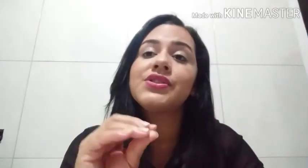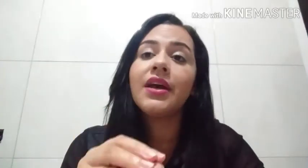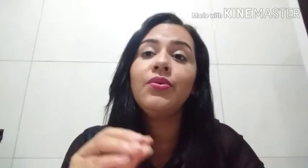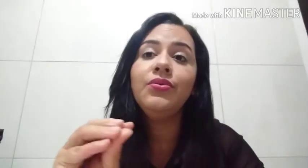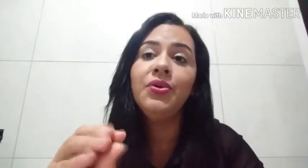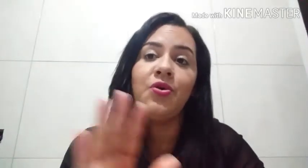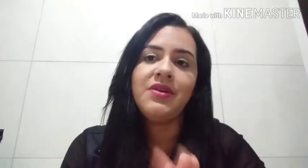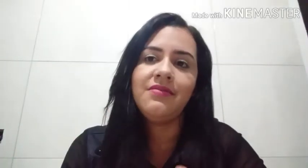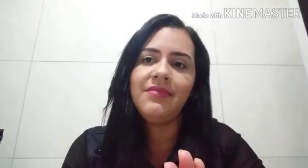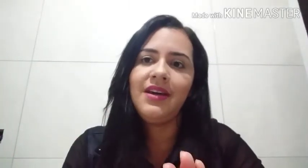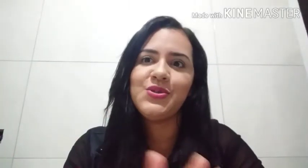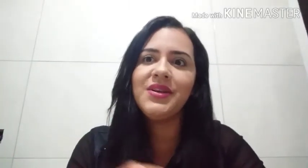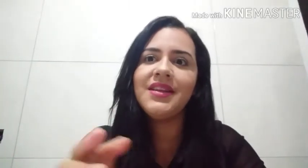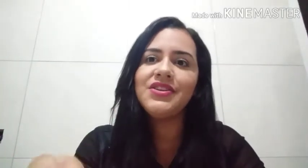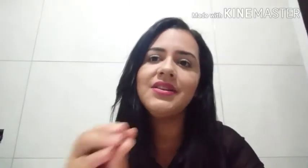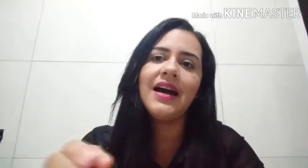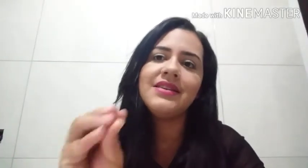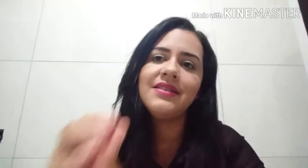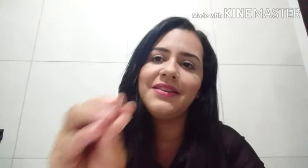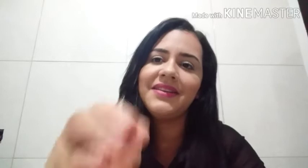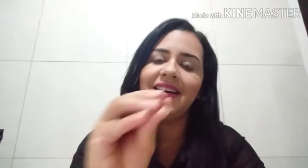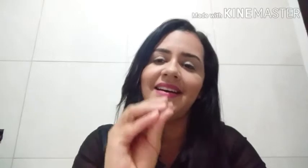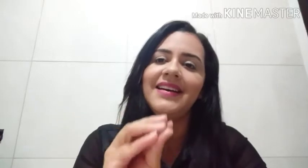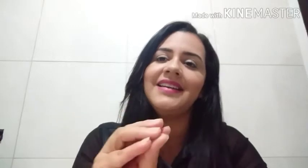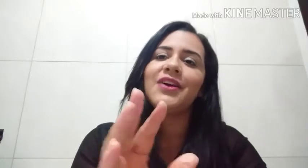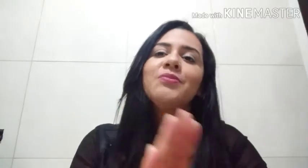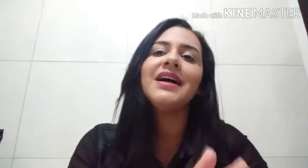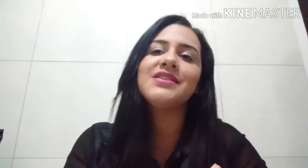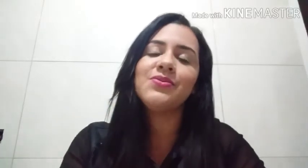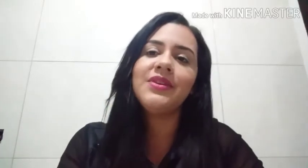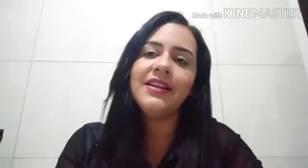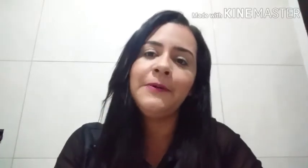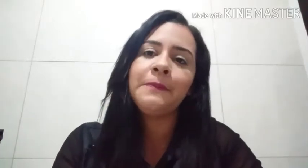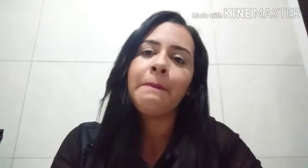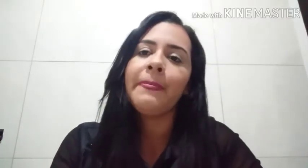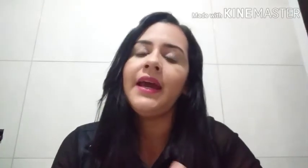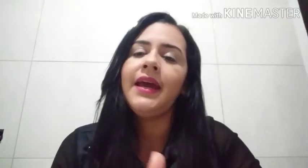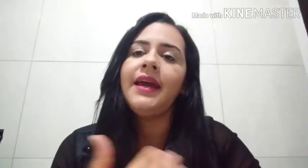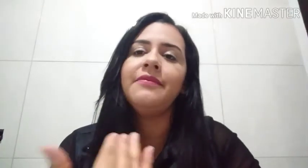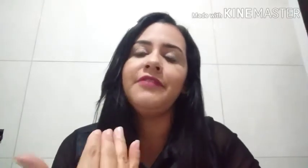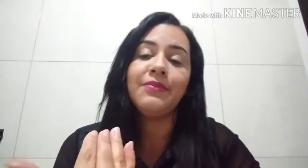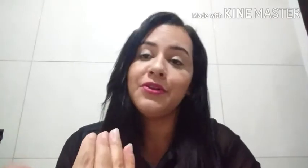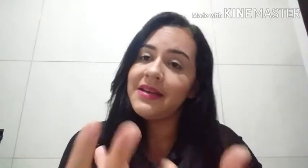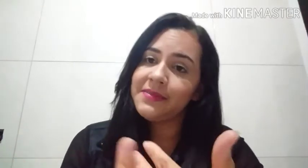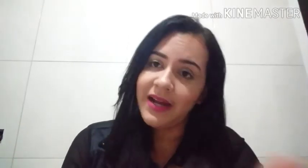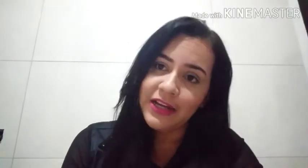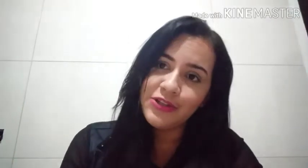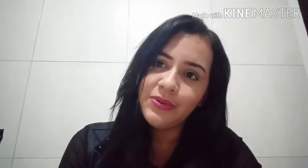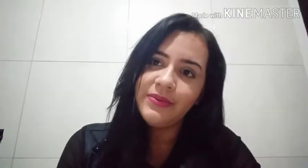seu nome, né? É sua identidade dentro da comunidade surda, né? Fica muito mais prático,